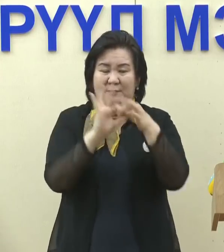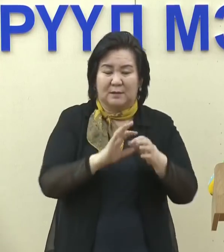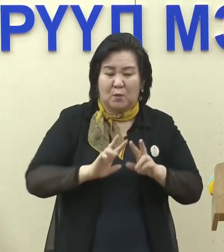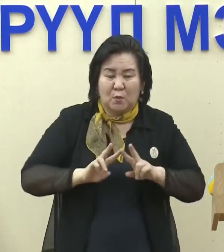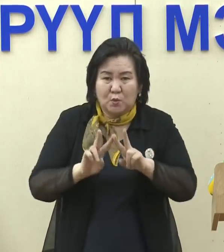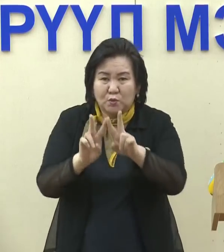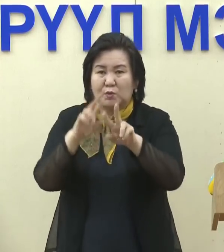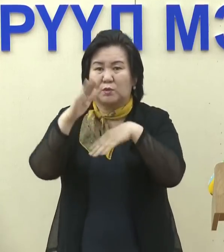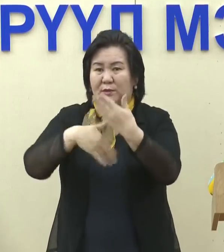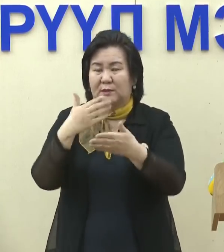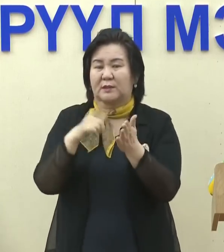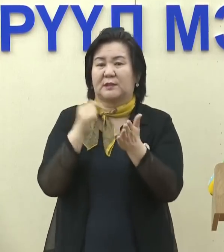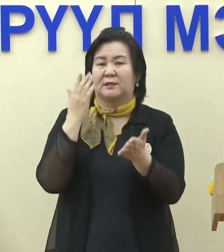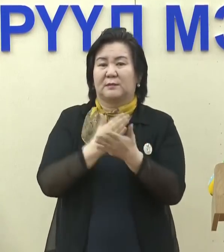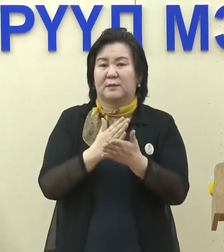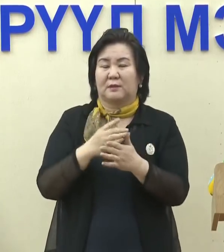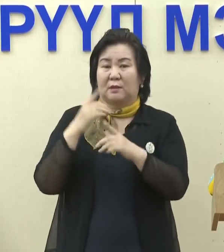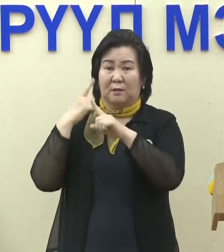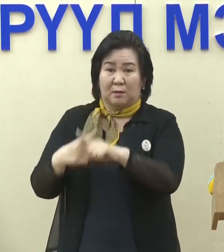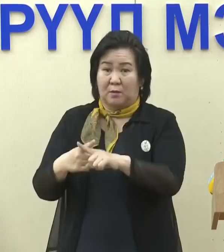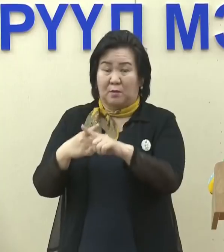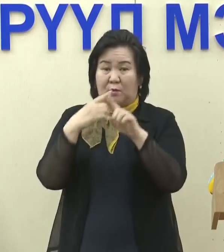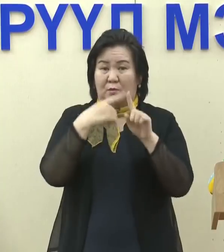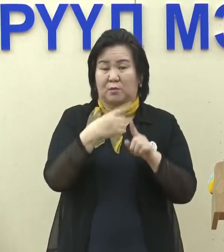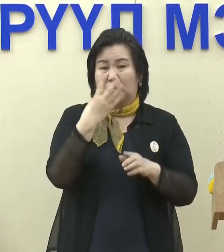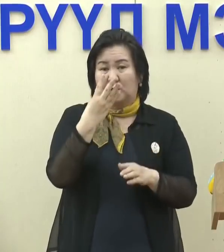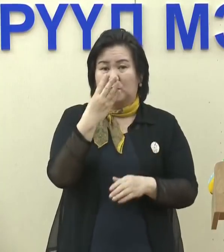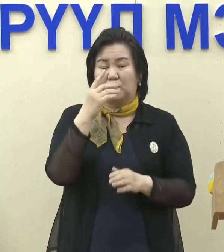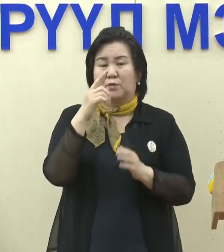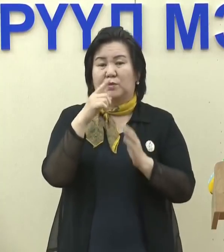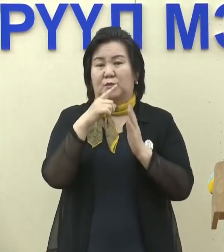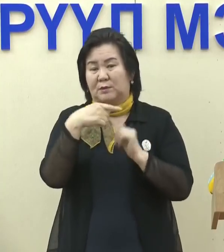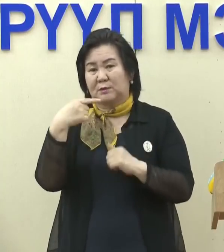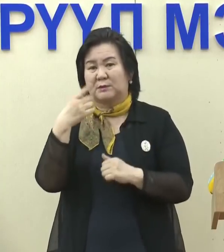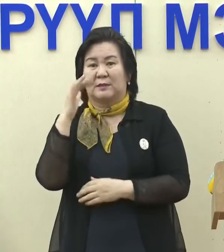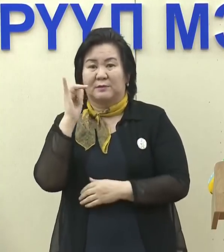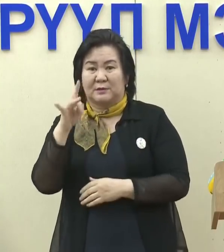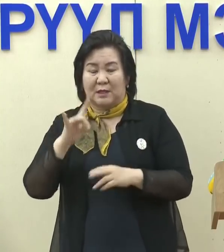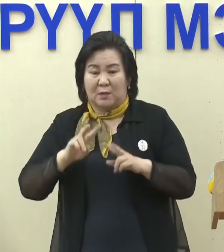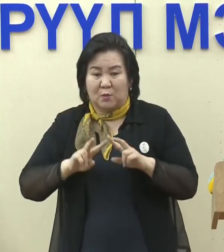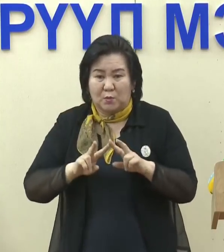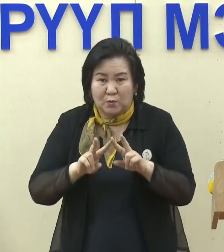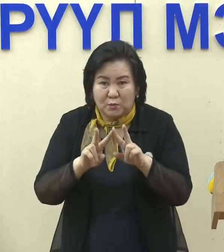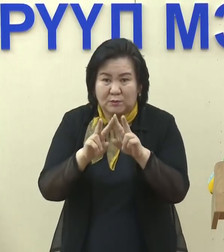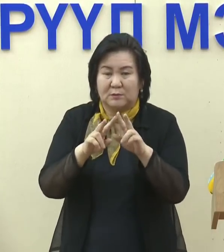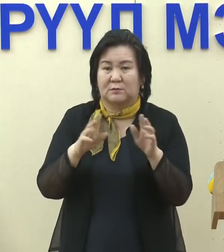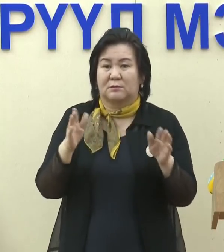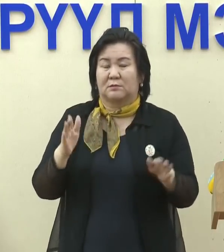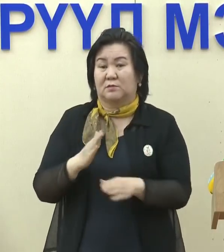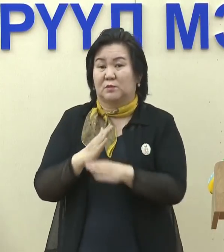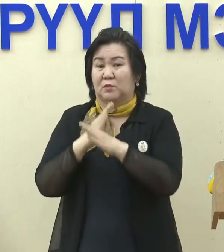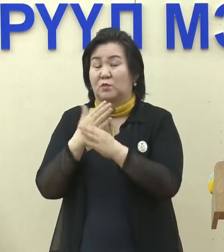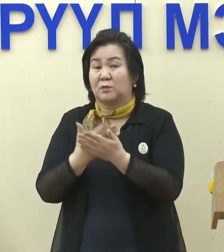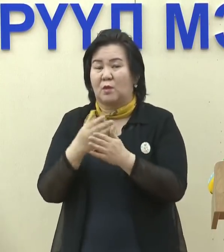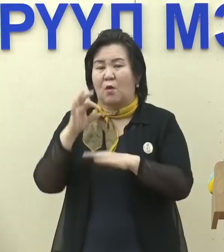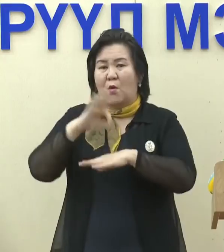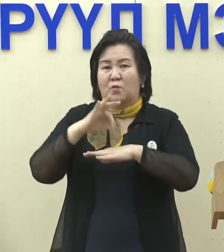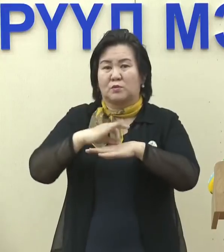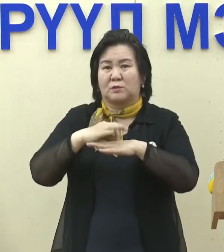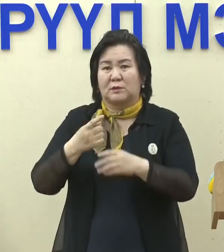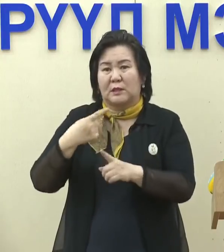үргэлжлүүлэх шаардлагатай. Хэрвээ одоо хөл хорионы дэглэмийг 4-5 сар үргэлжлүүлсэний дараа хөл хориог цуцлах үед өвчил одоо дахин